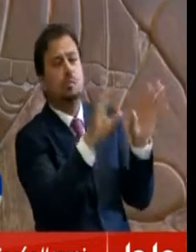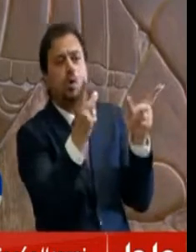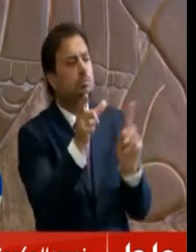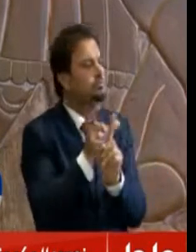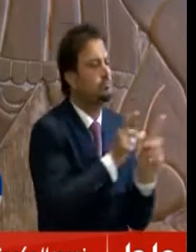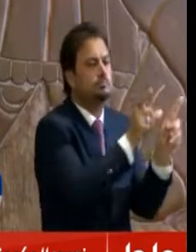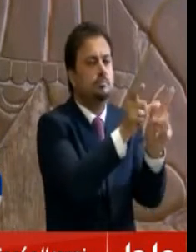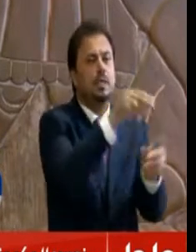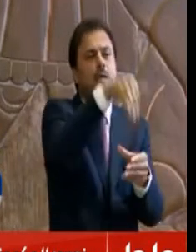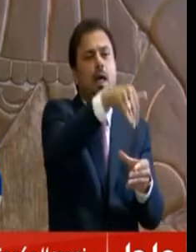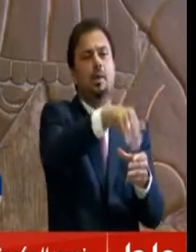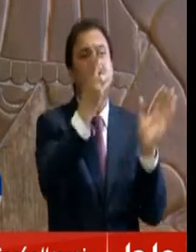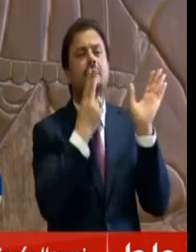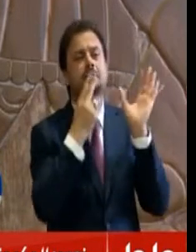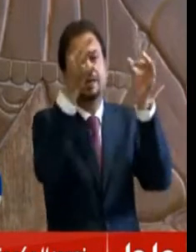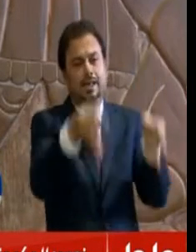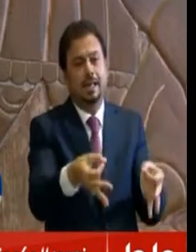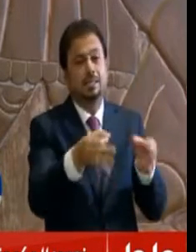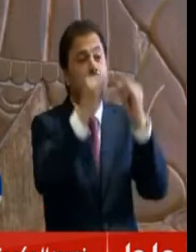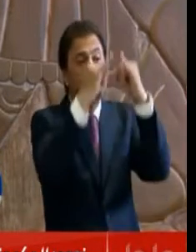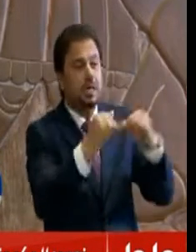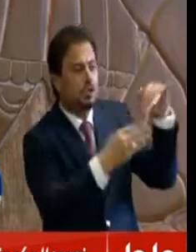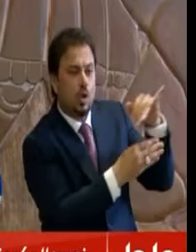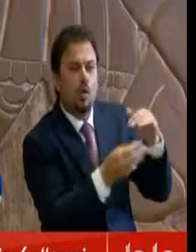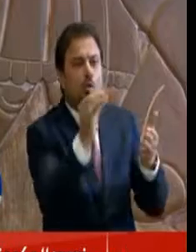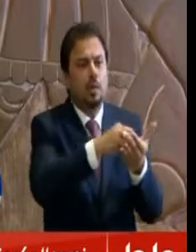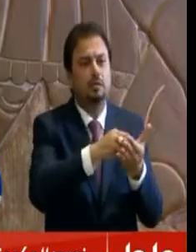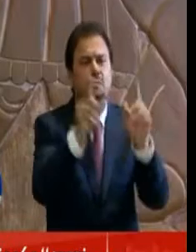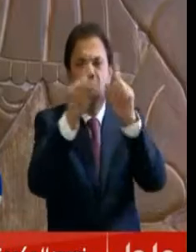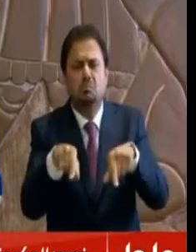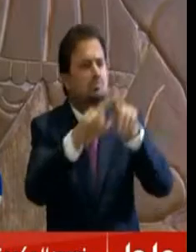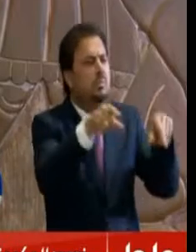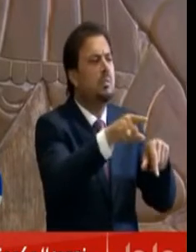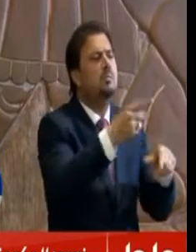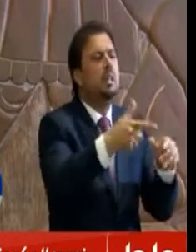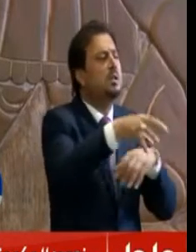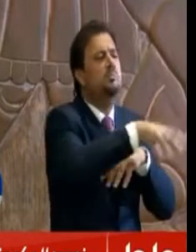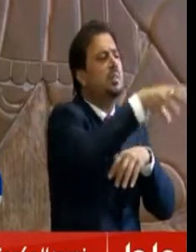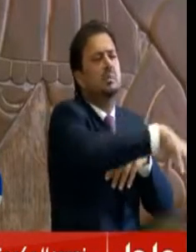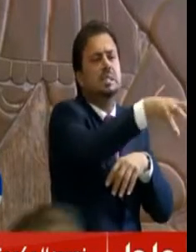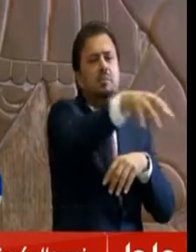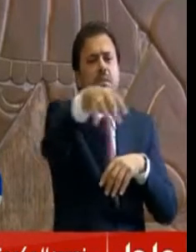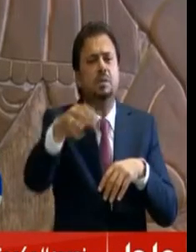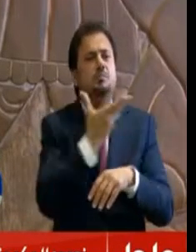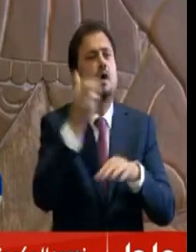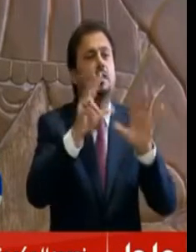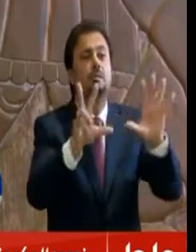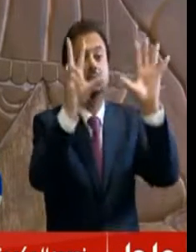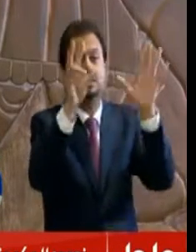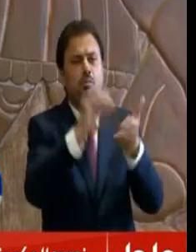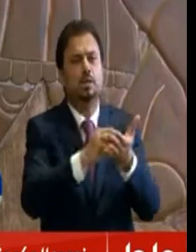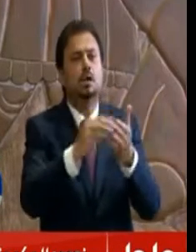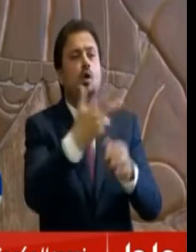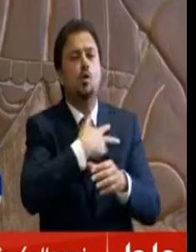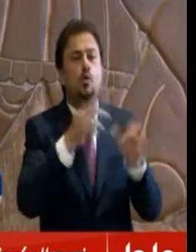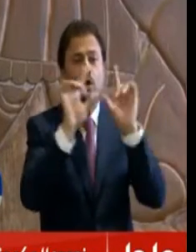المفاصل كانت حاضرة في مركز الاختراع على مستوى المحطة. أمنت الحكومة